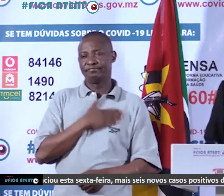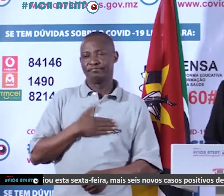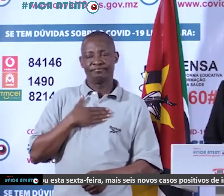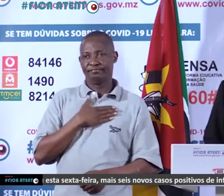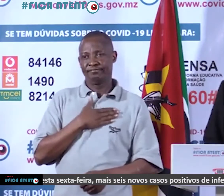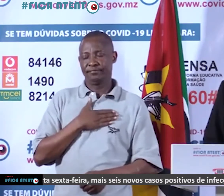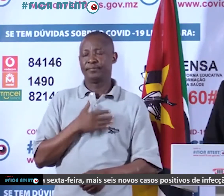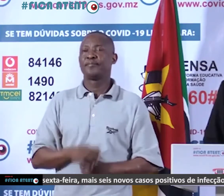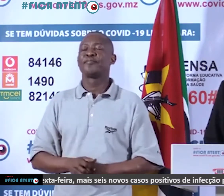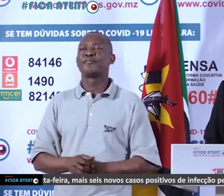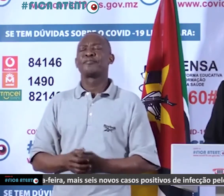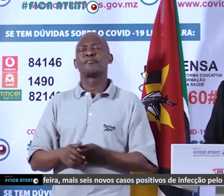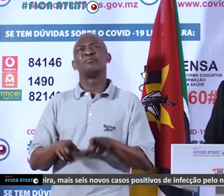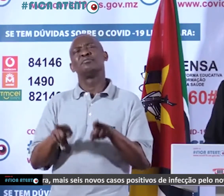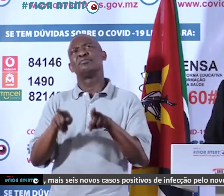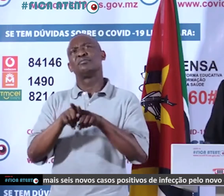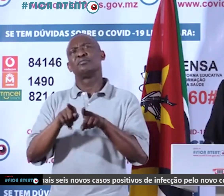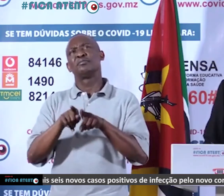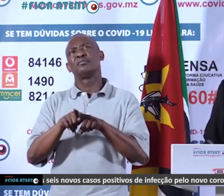Também contamos